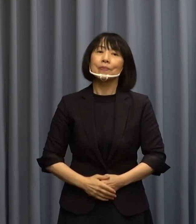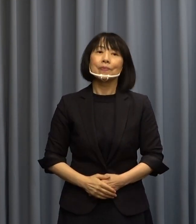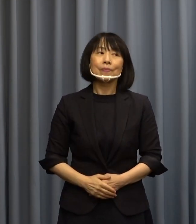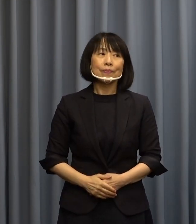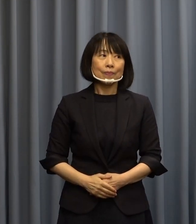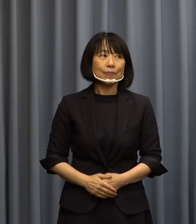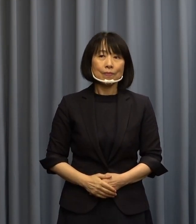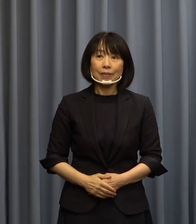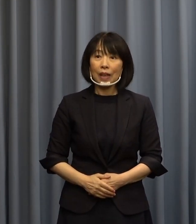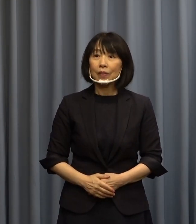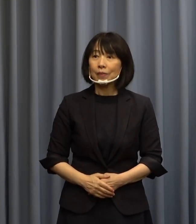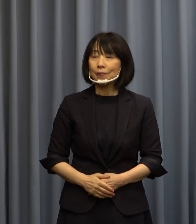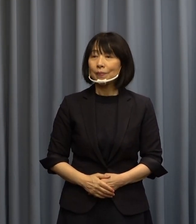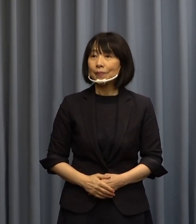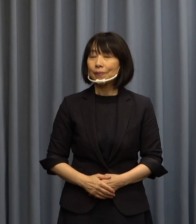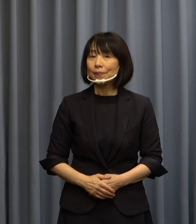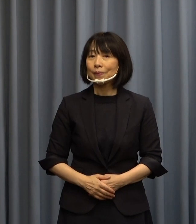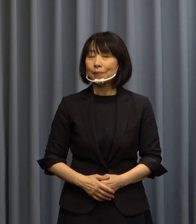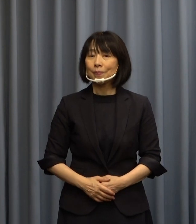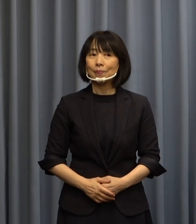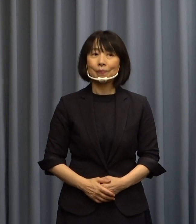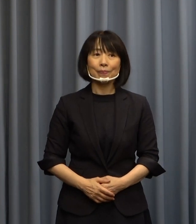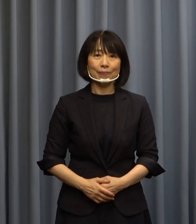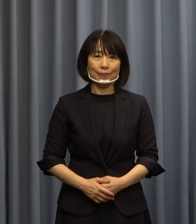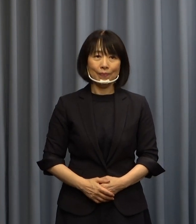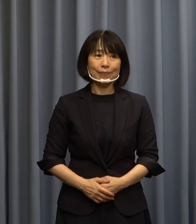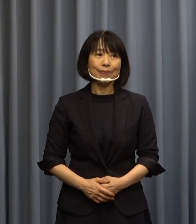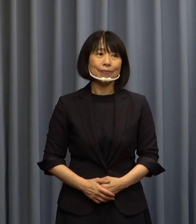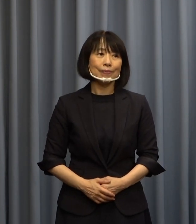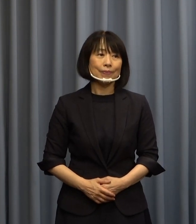。 あと時間なくお一方ぐらいで